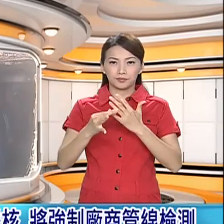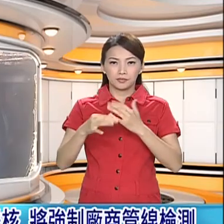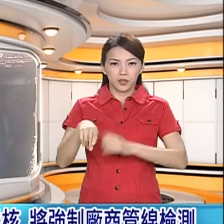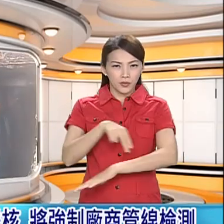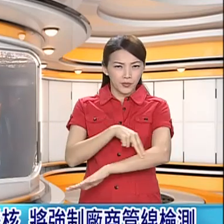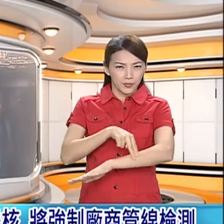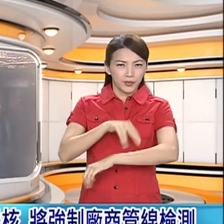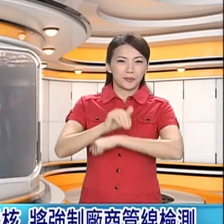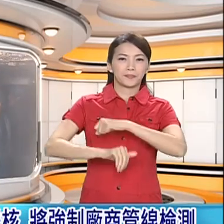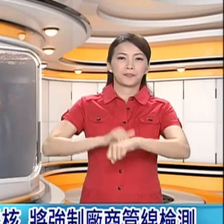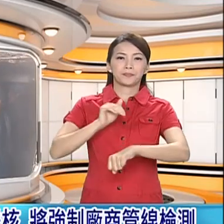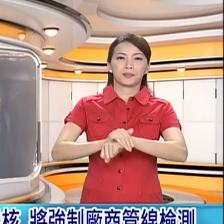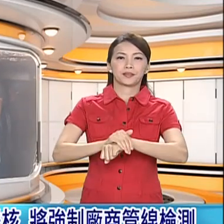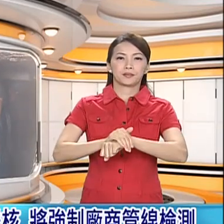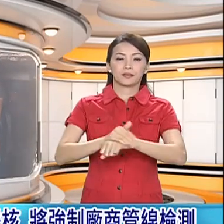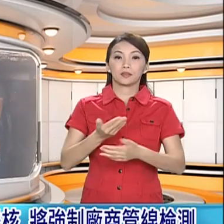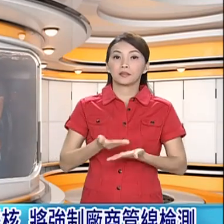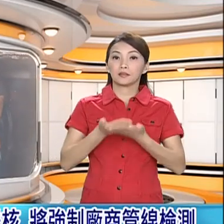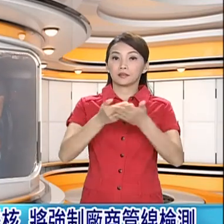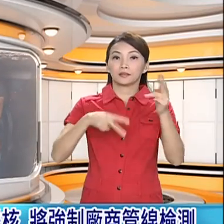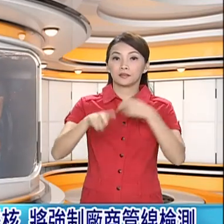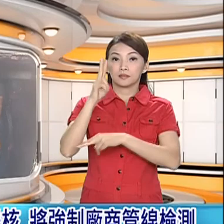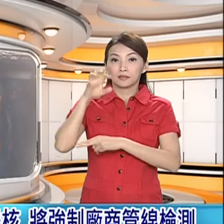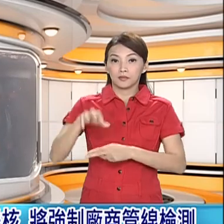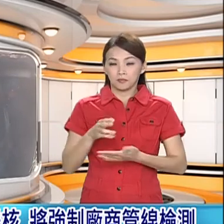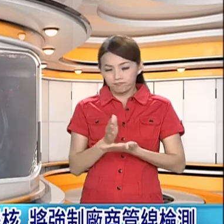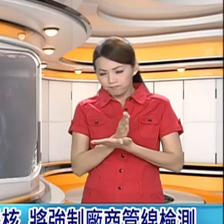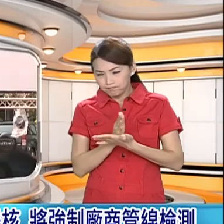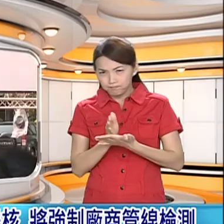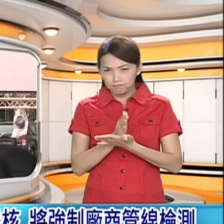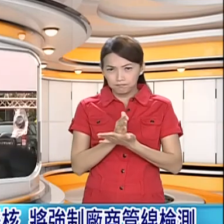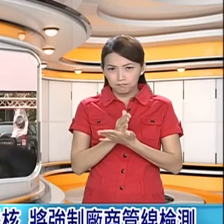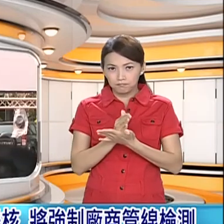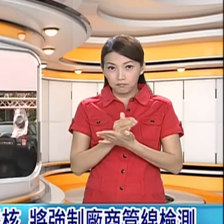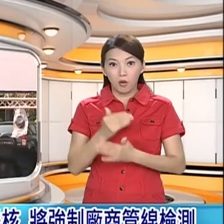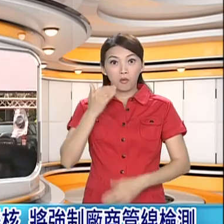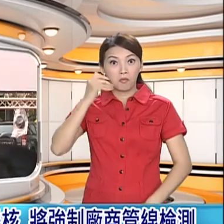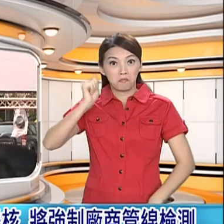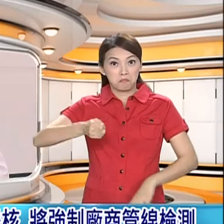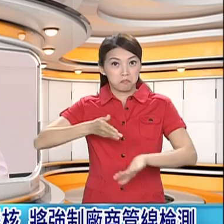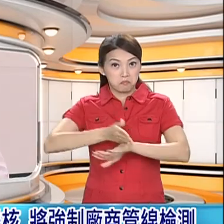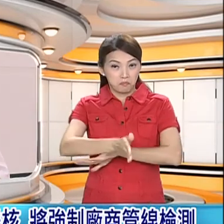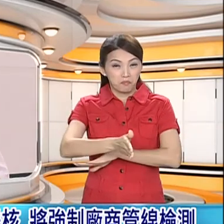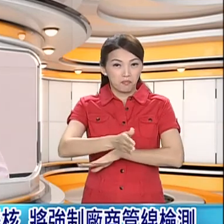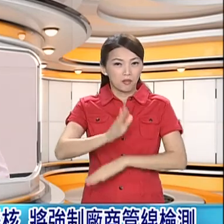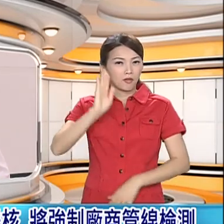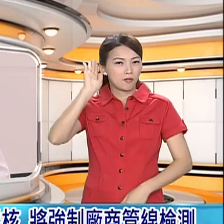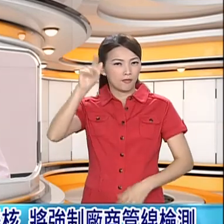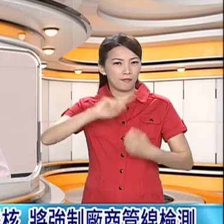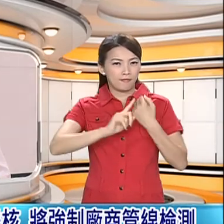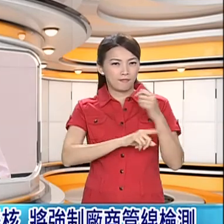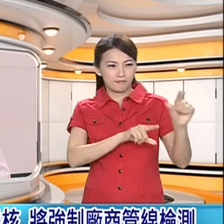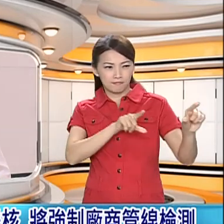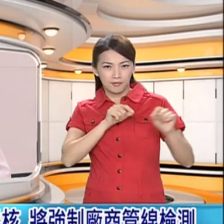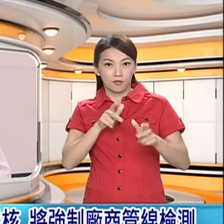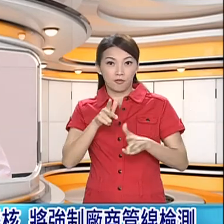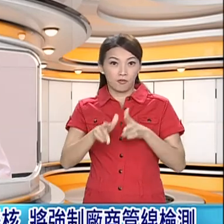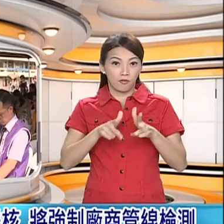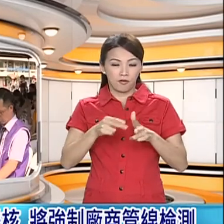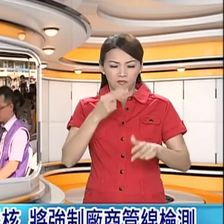例已经送交行政院核定，只要一通过，未来就可以依法